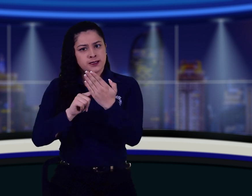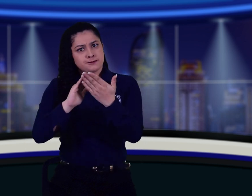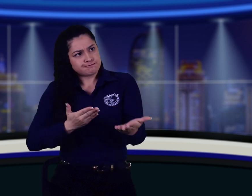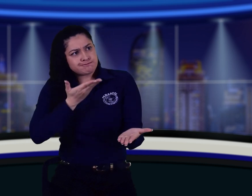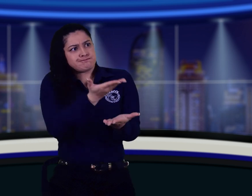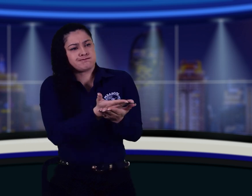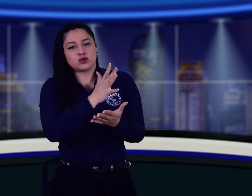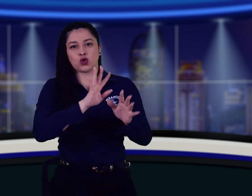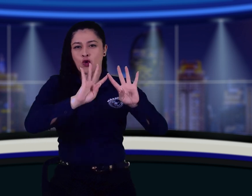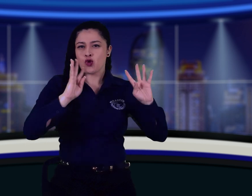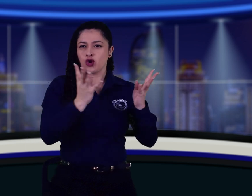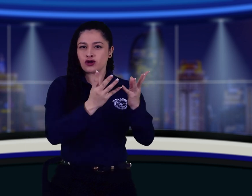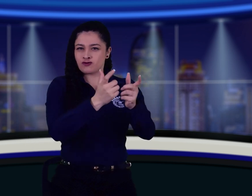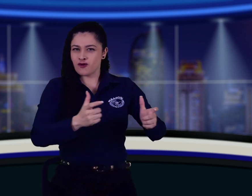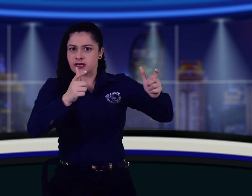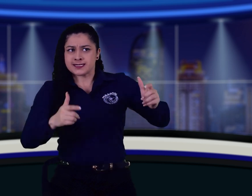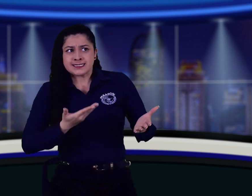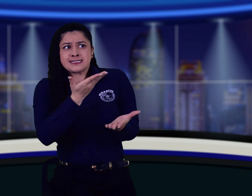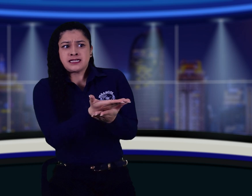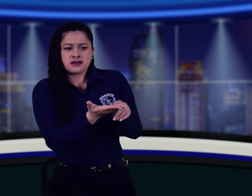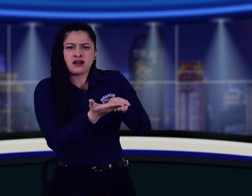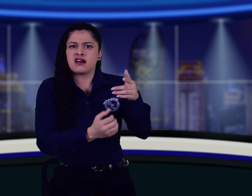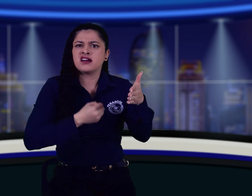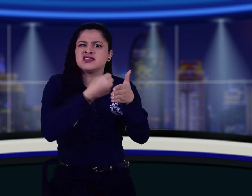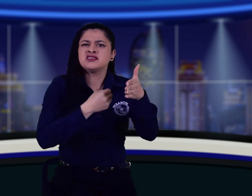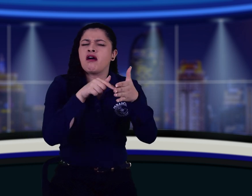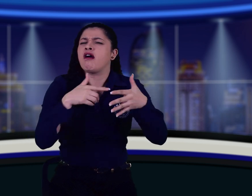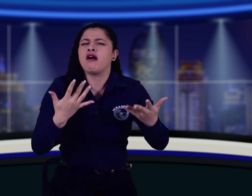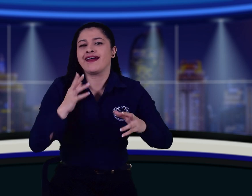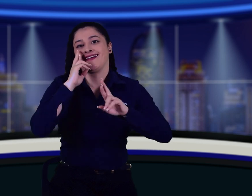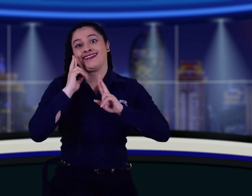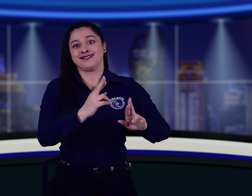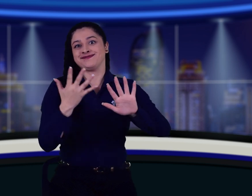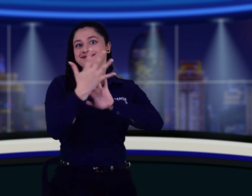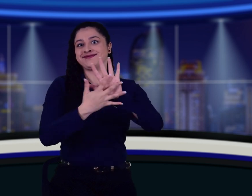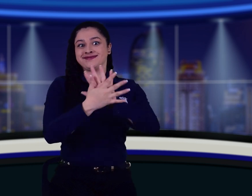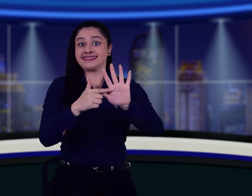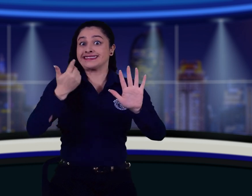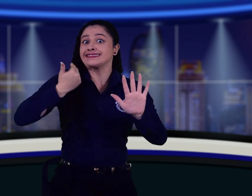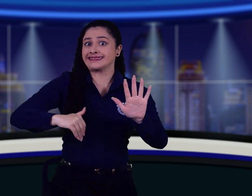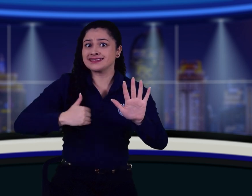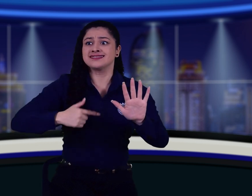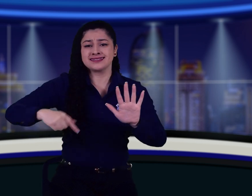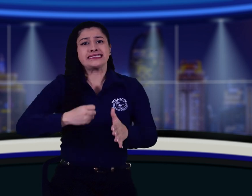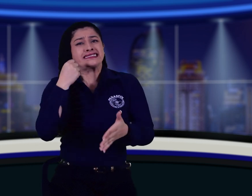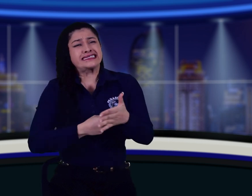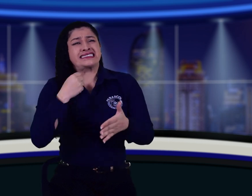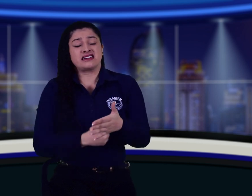años para conseguir la aprobación de esta ley y su debate en la cámara del senado era el último paso